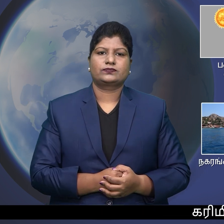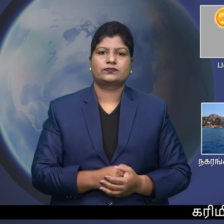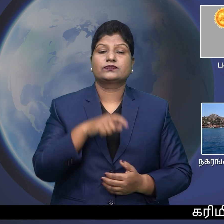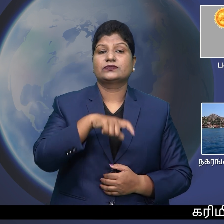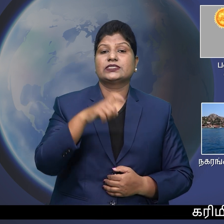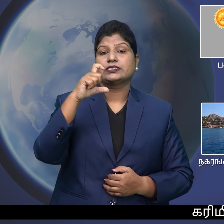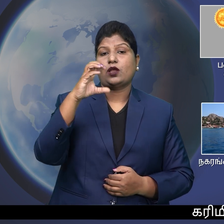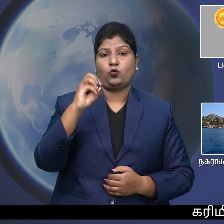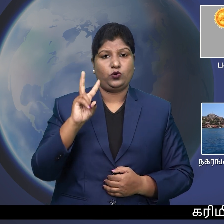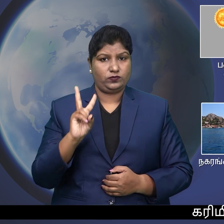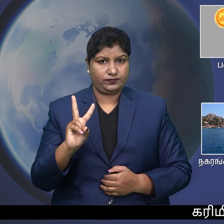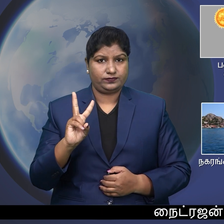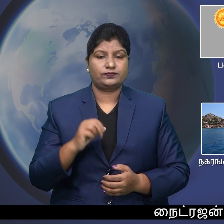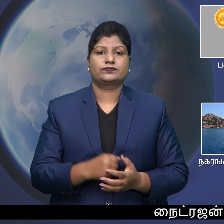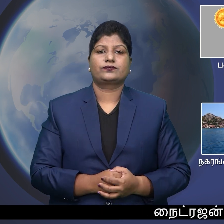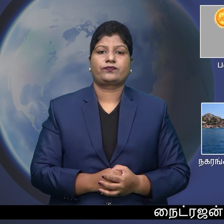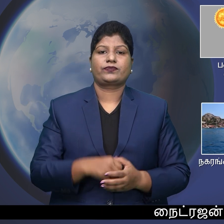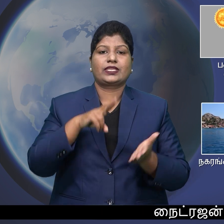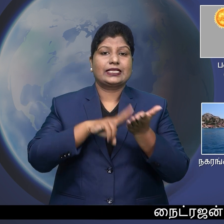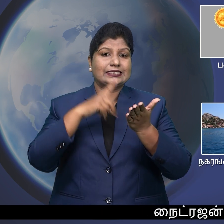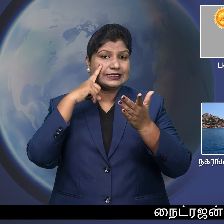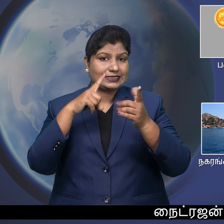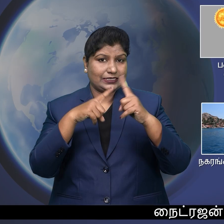கரிமில வாயு, நைட்ரஜன் ஆக்சைடுகள்,